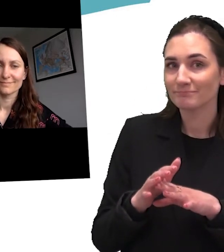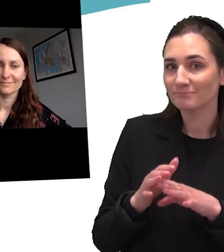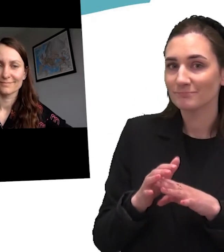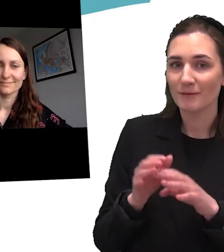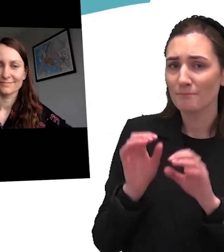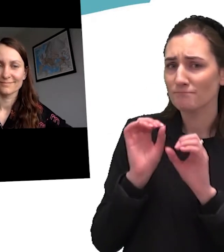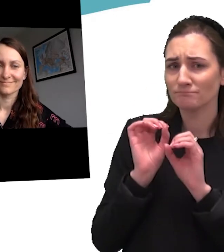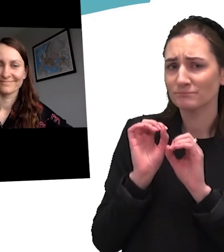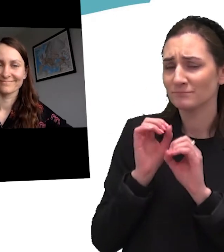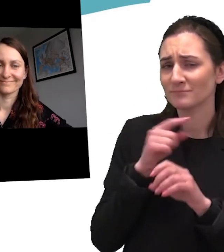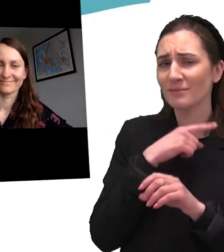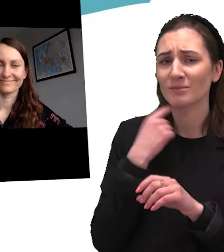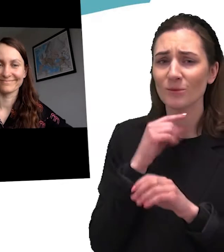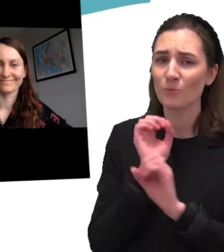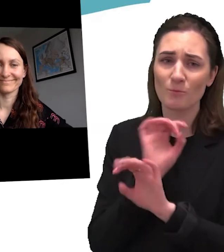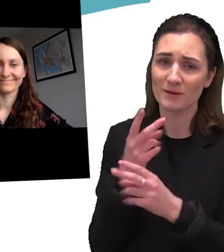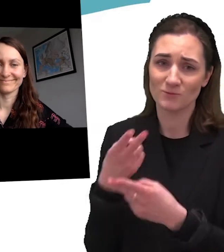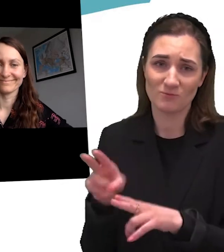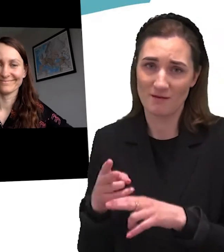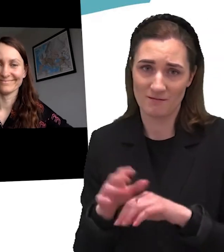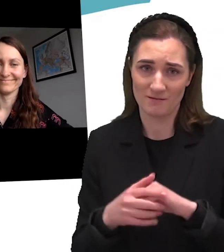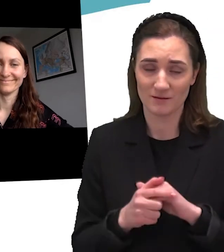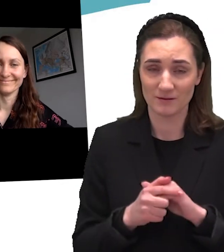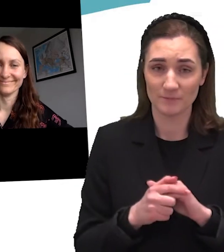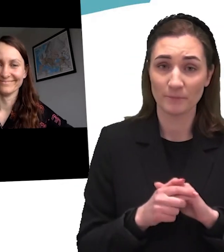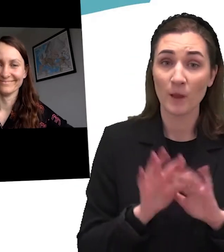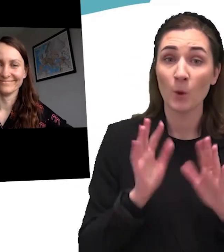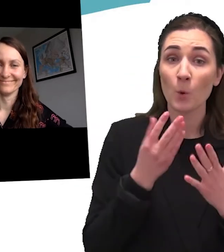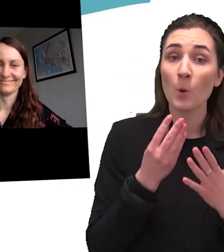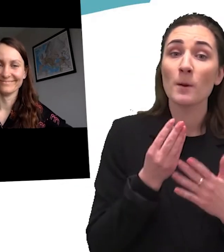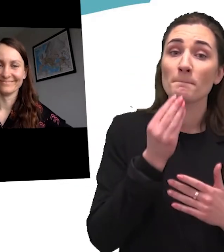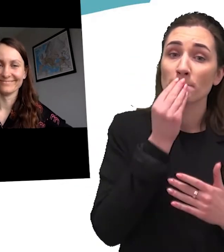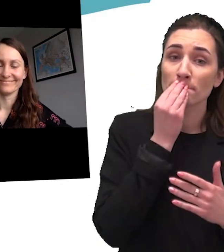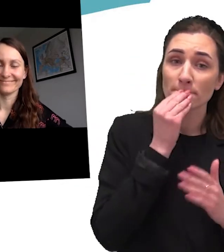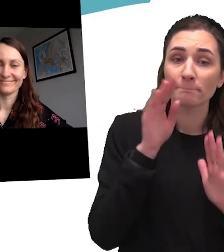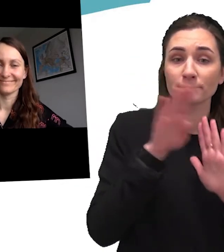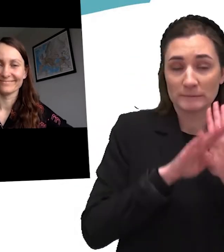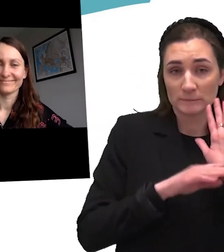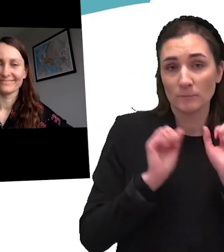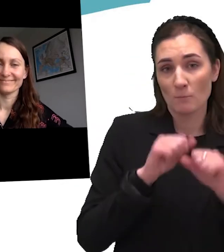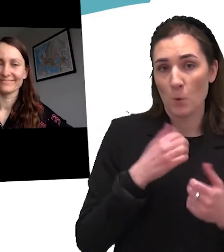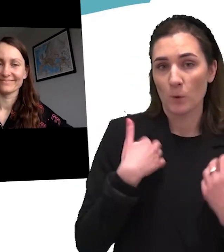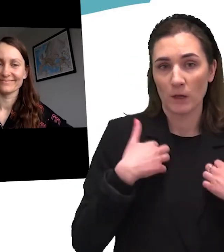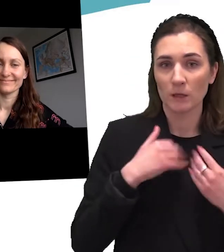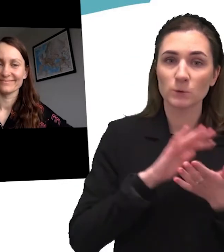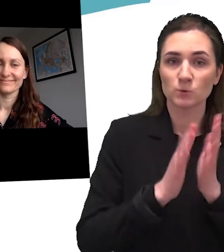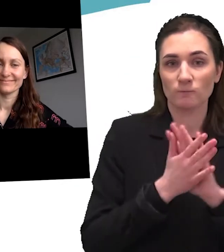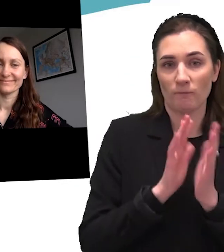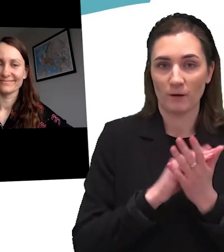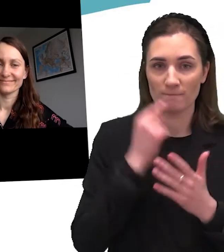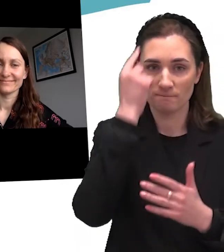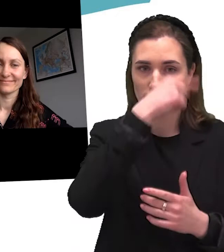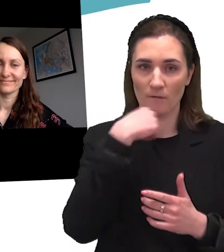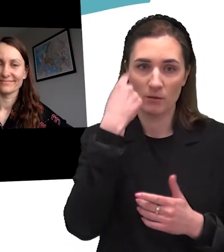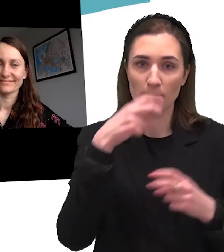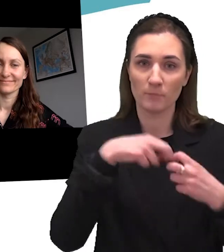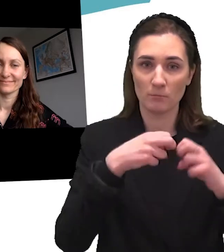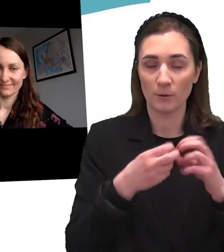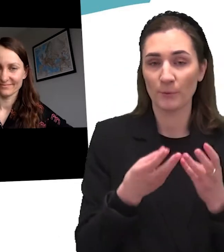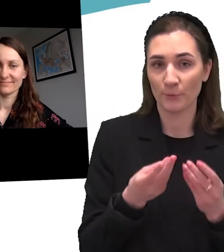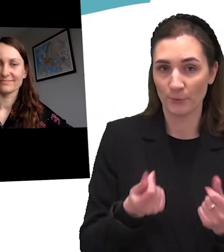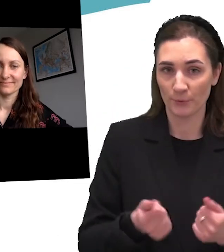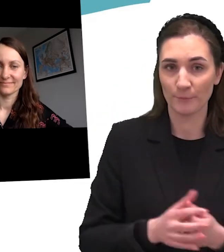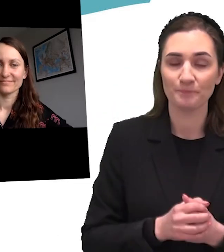tai iš vis labai ten mažai apie tai reikės kalbėti. Jeigu nesumityba labai gerai galima susitvarkyti